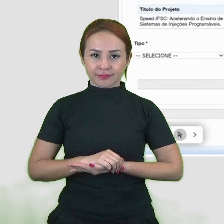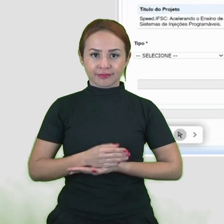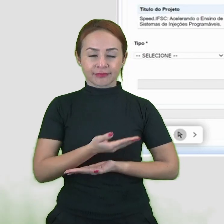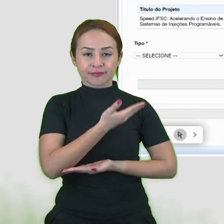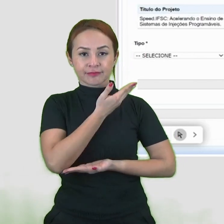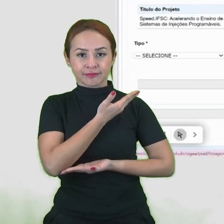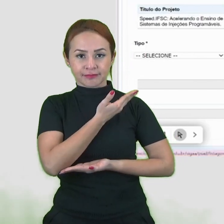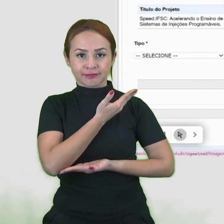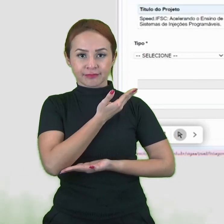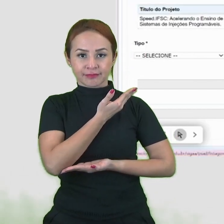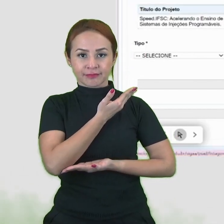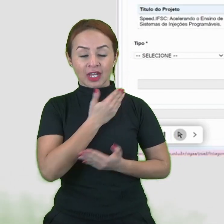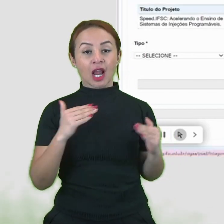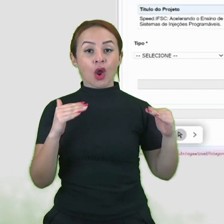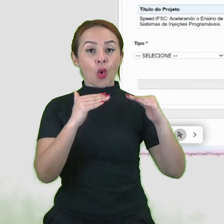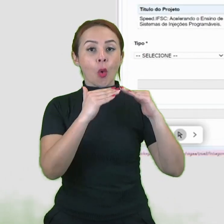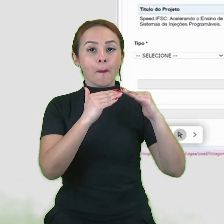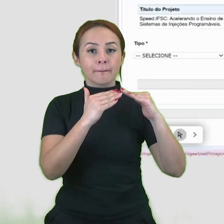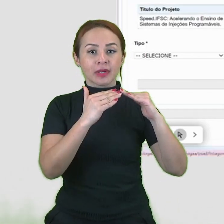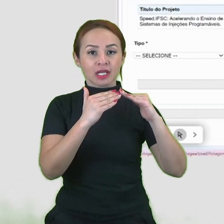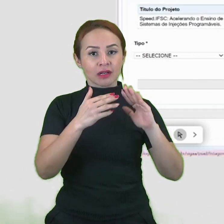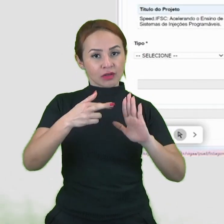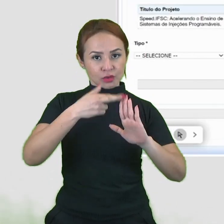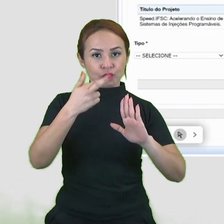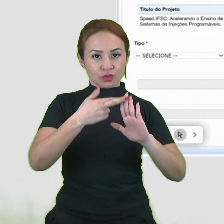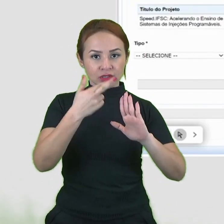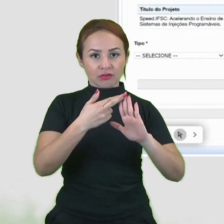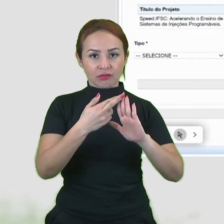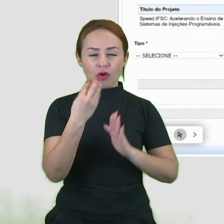resolução, de 6 horas.